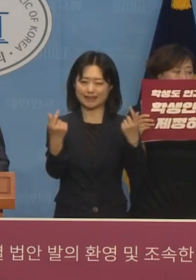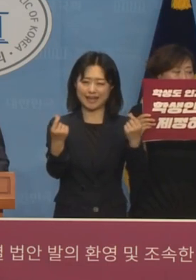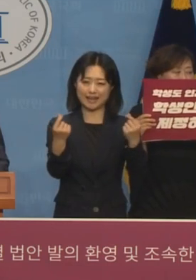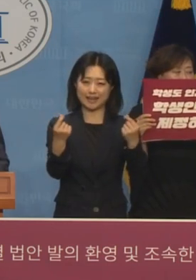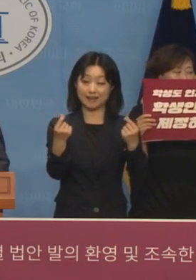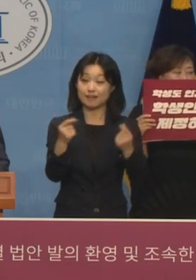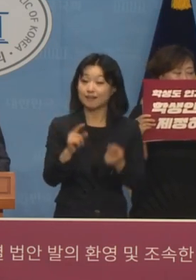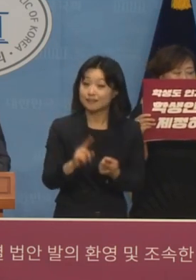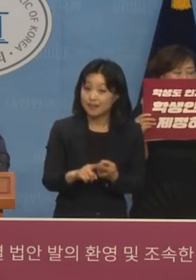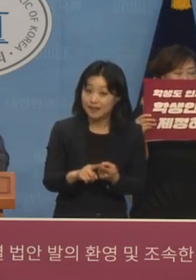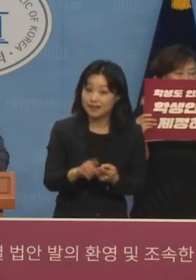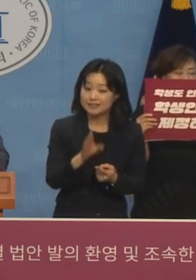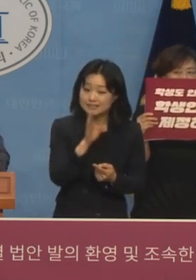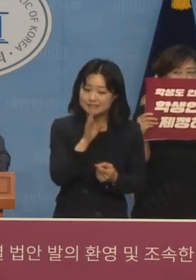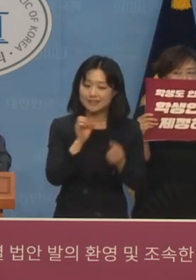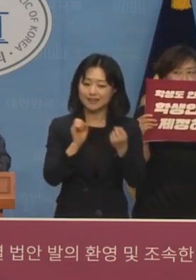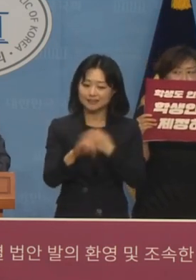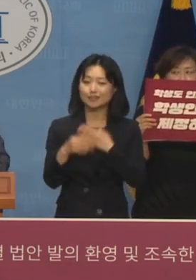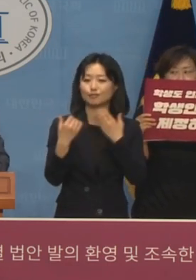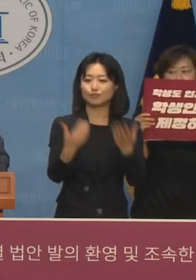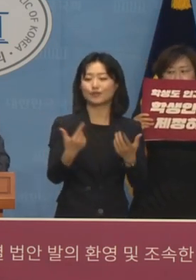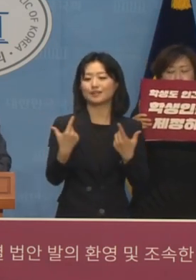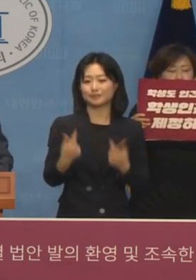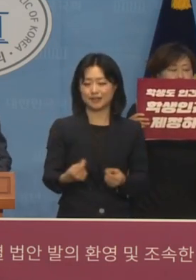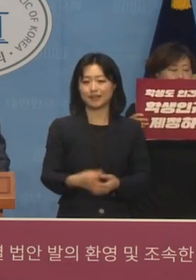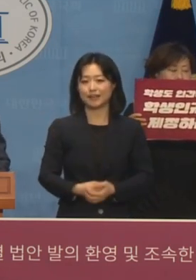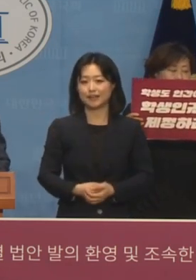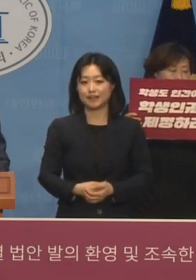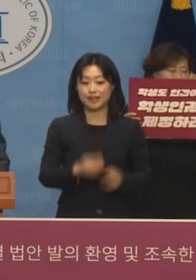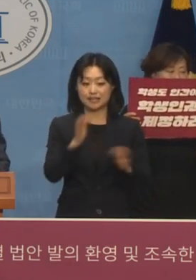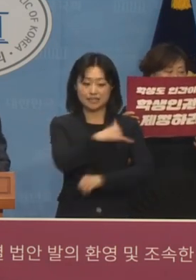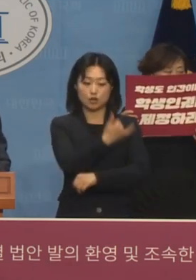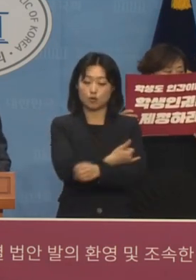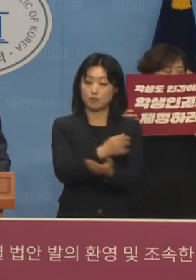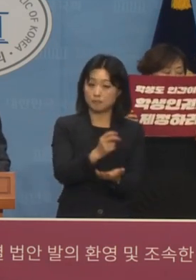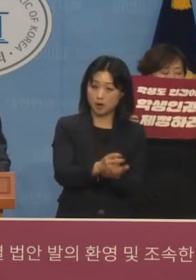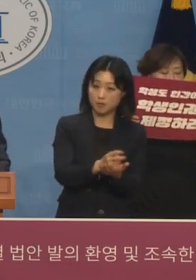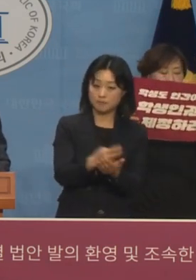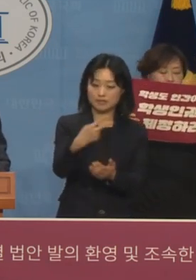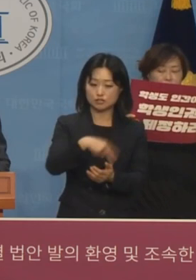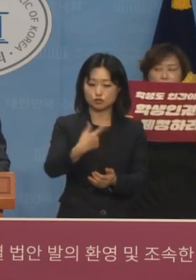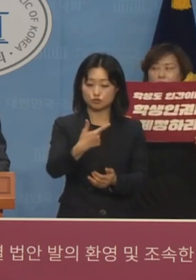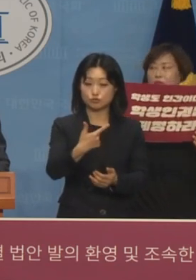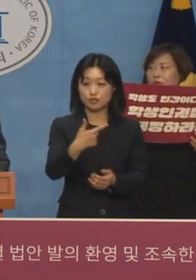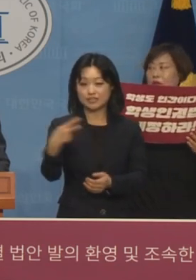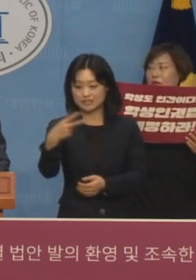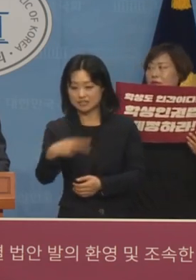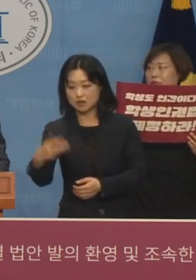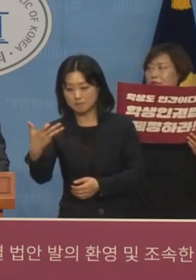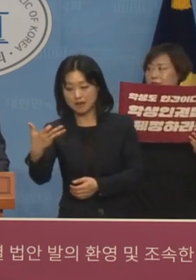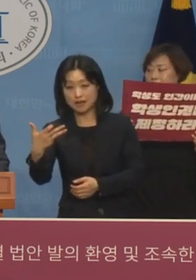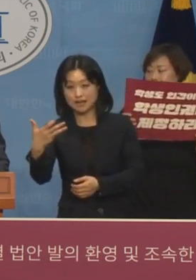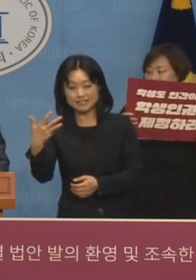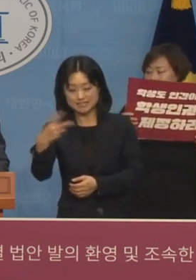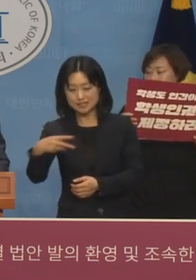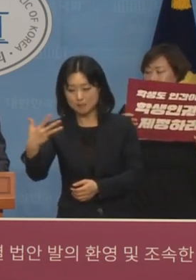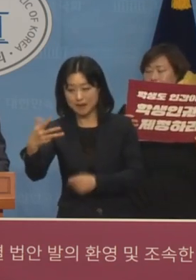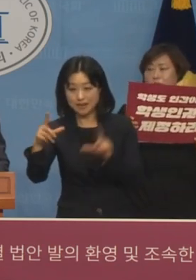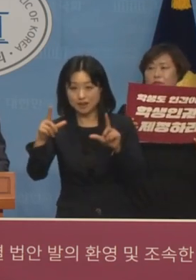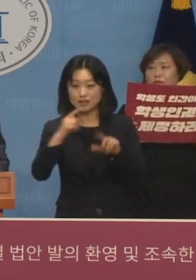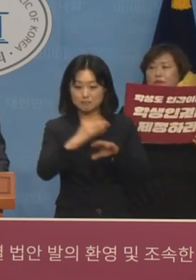목소리에 대한 최소한의 응답이라 할 수 있다. 학생인권법은 2006년과 2008년